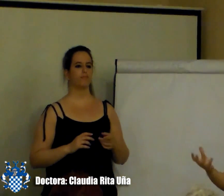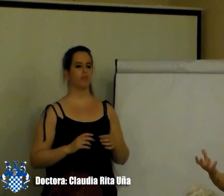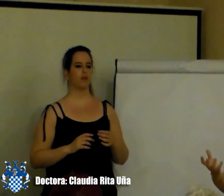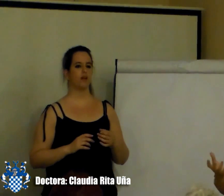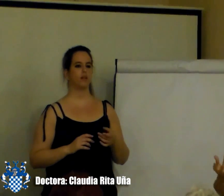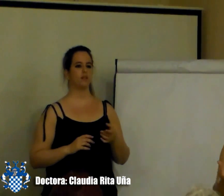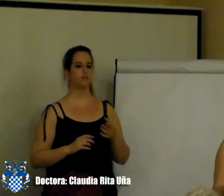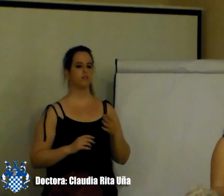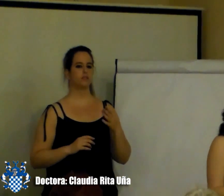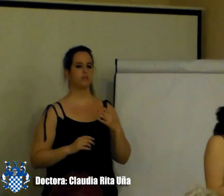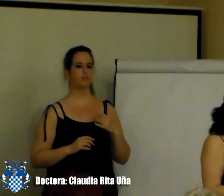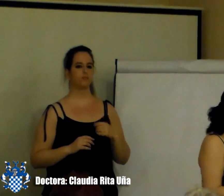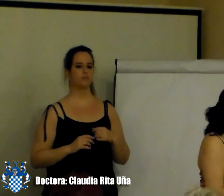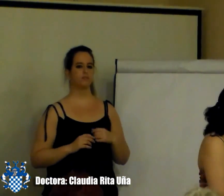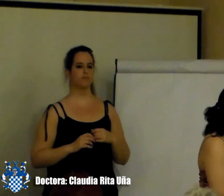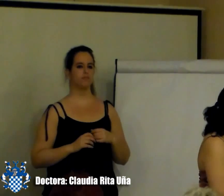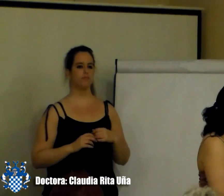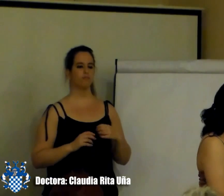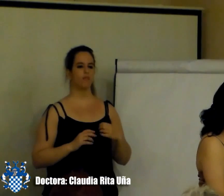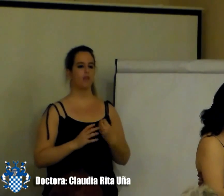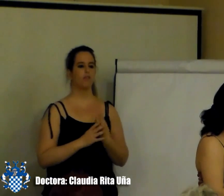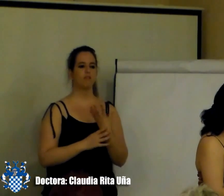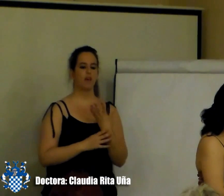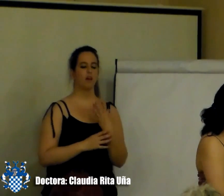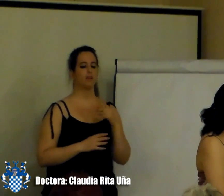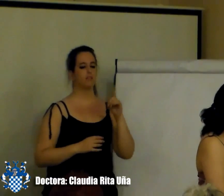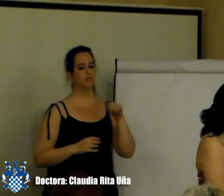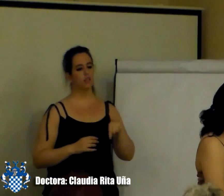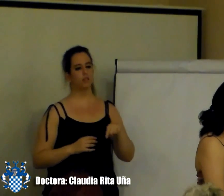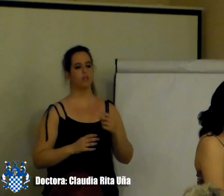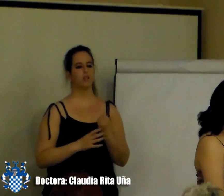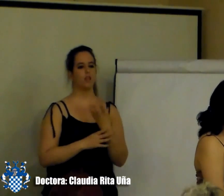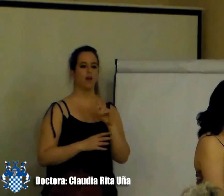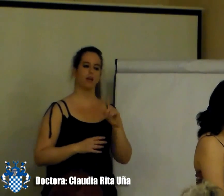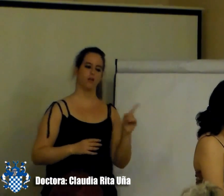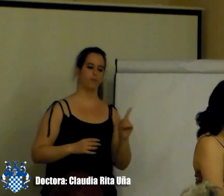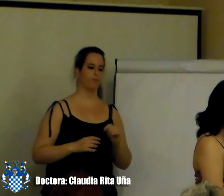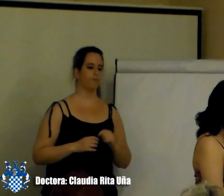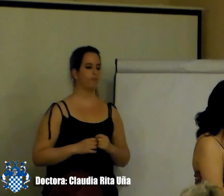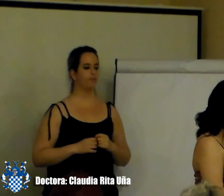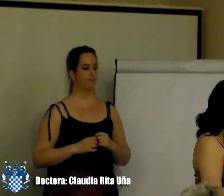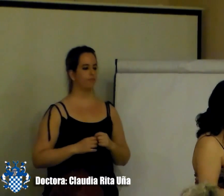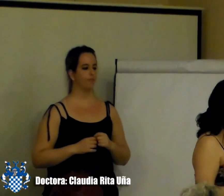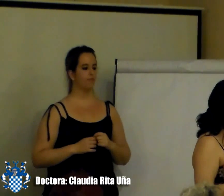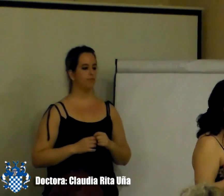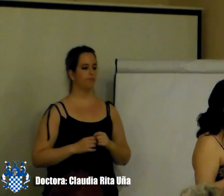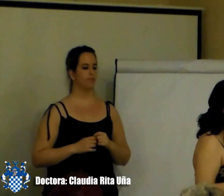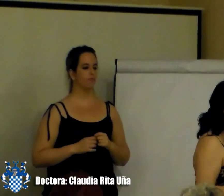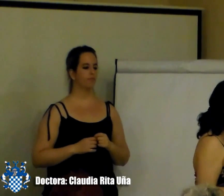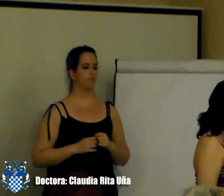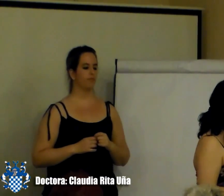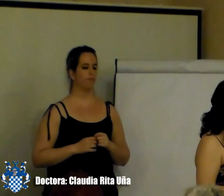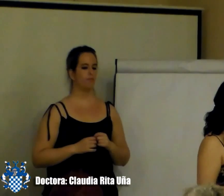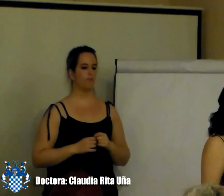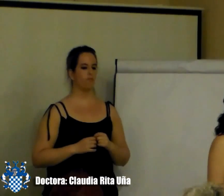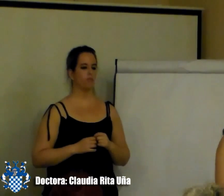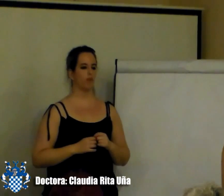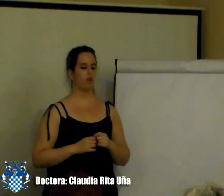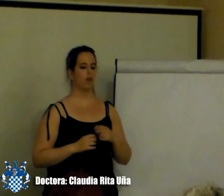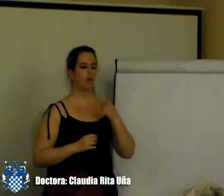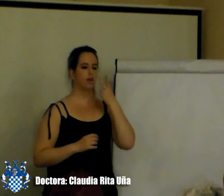manifestación asociada que les quería comentar también y que no es muy conocida. ¿Qué es lo que se vio a